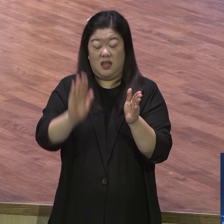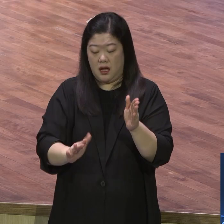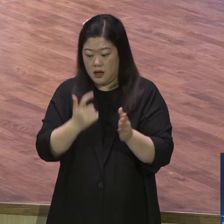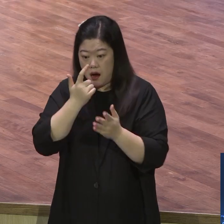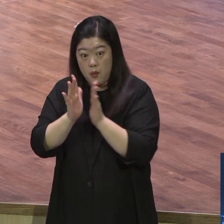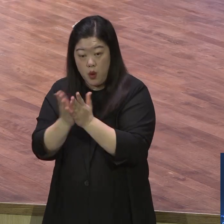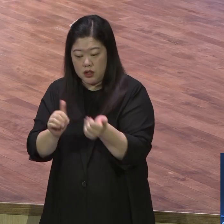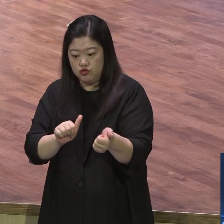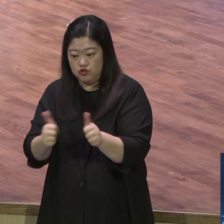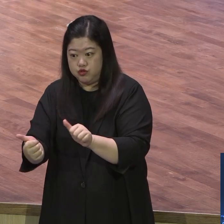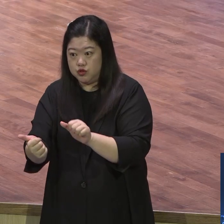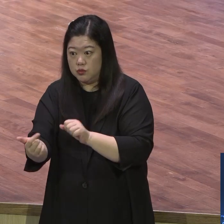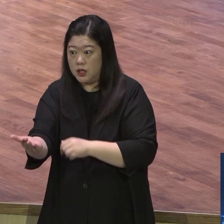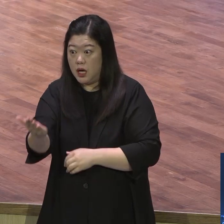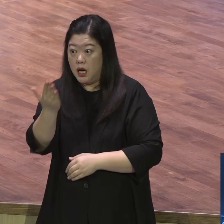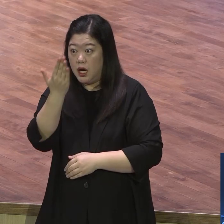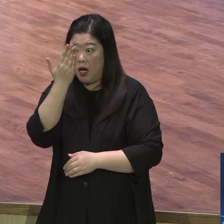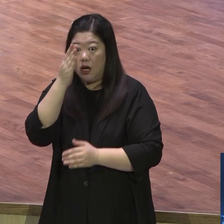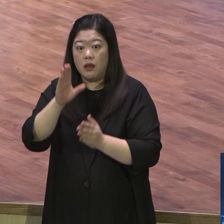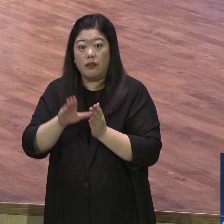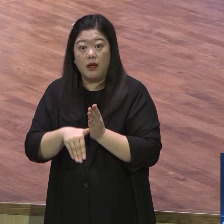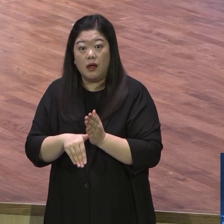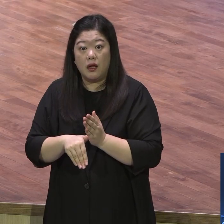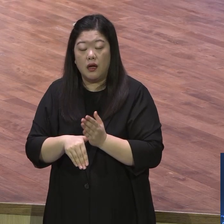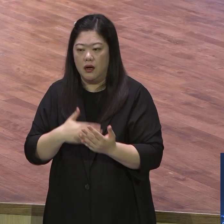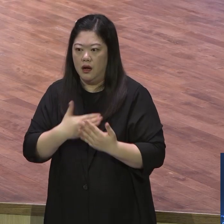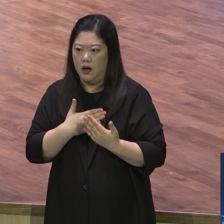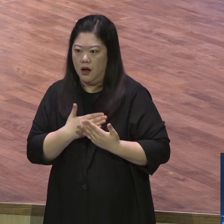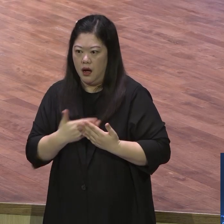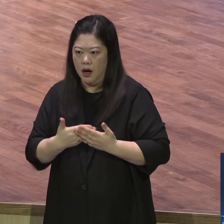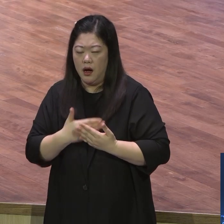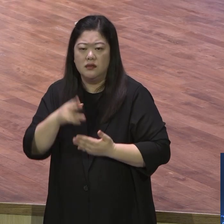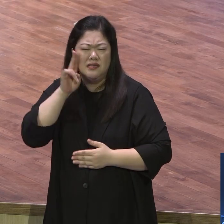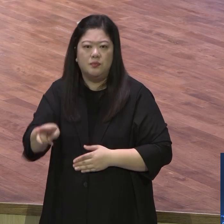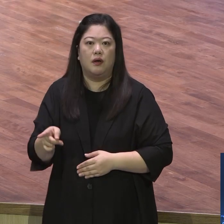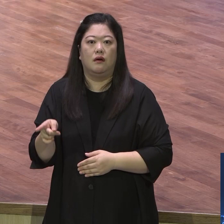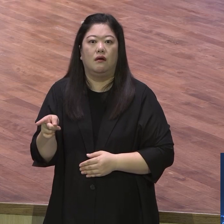왔을 때 심한 공포로 발작을 했다는 것입니다